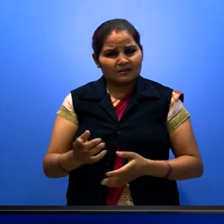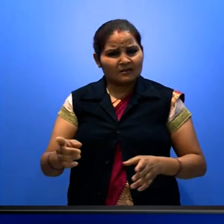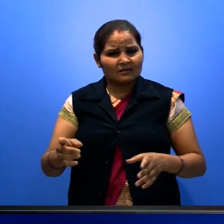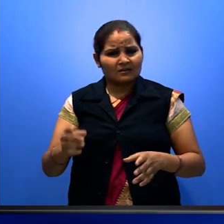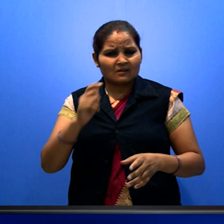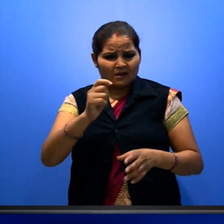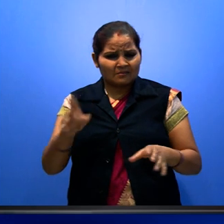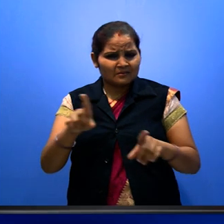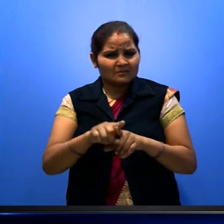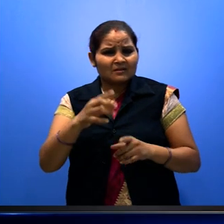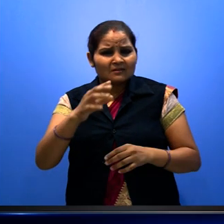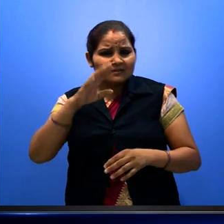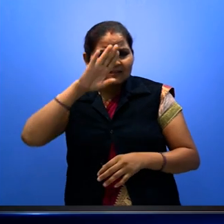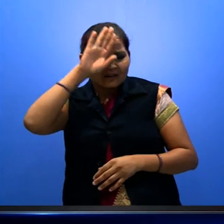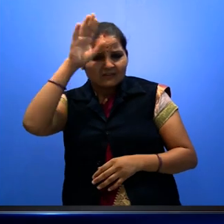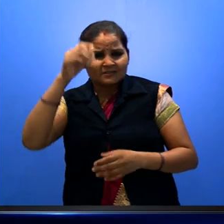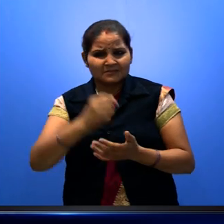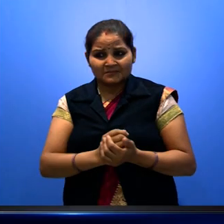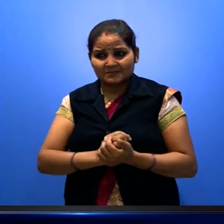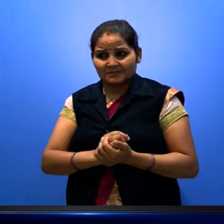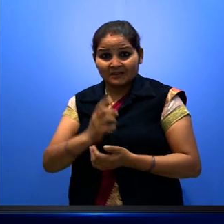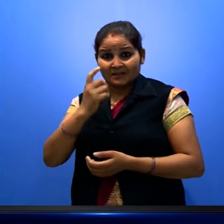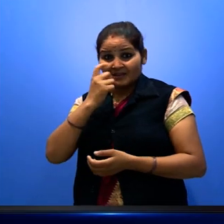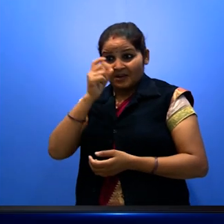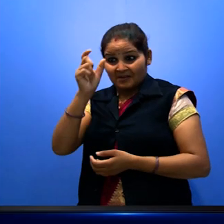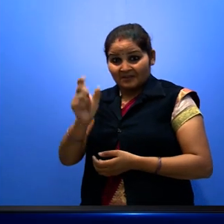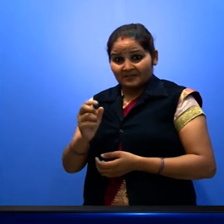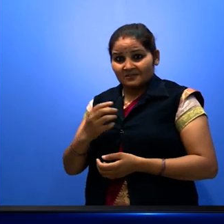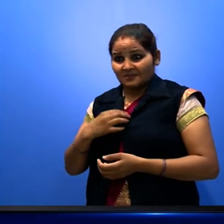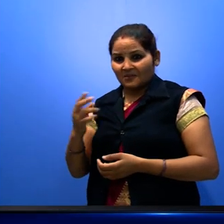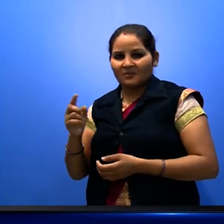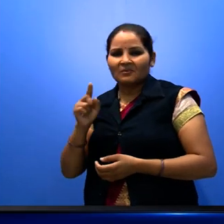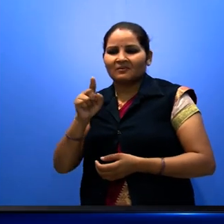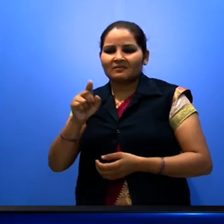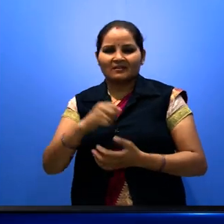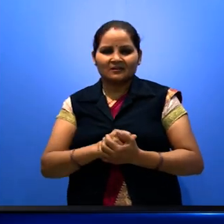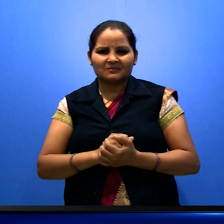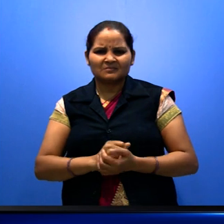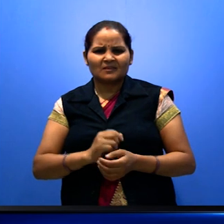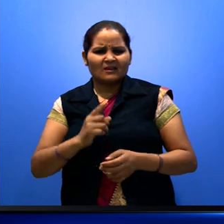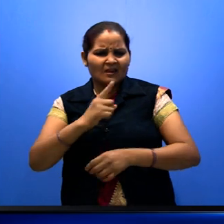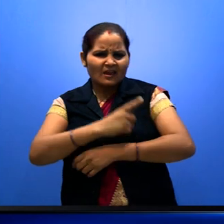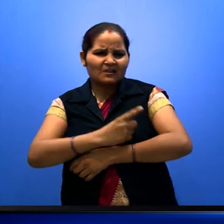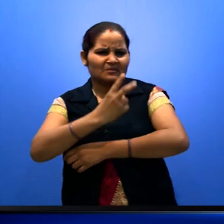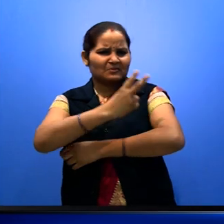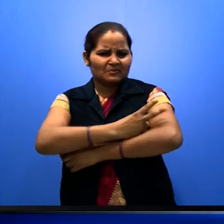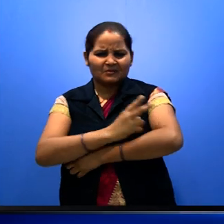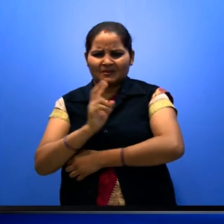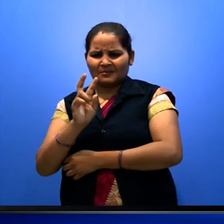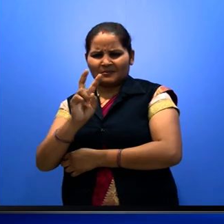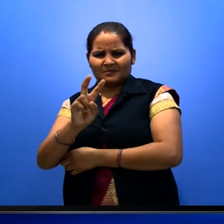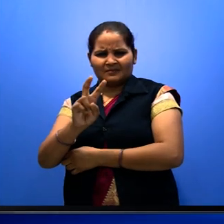करने पर राजा विद्यामती पर मोहित हो गए। धीरे धीरे उनको उनके